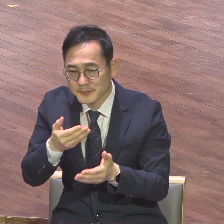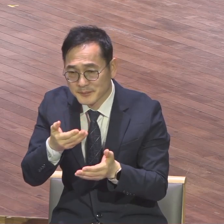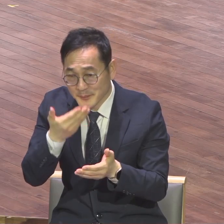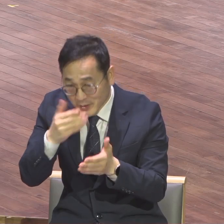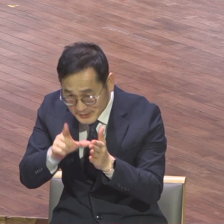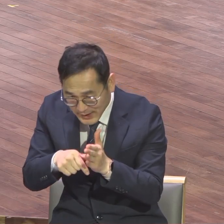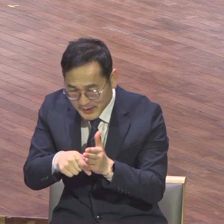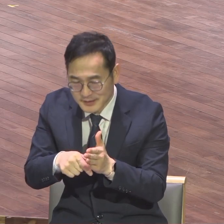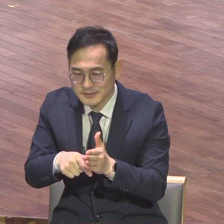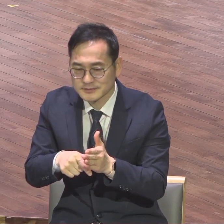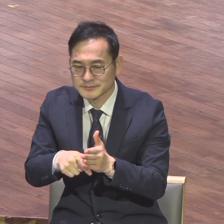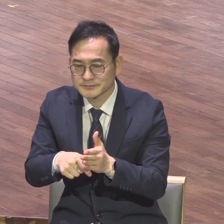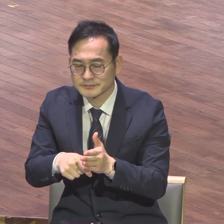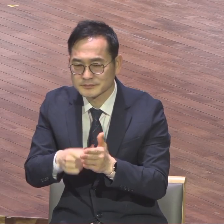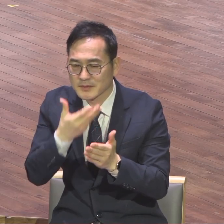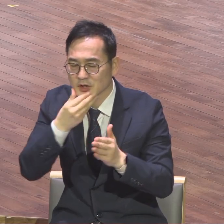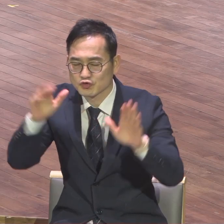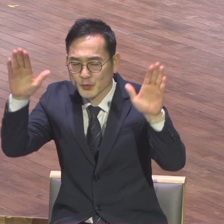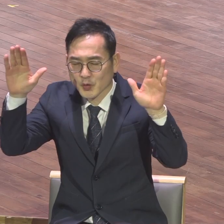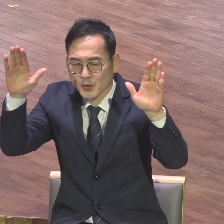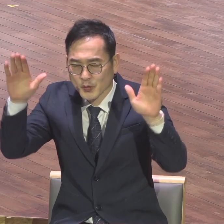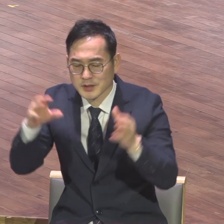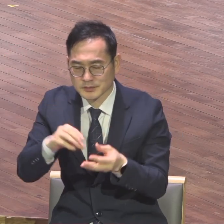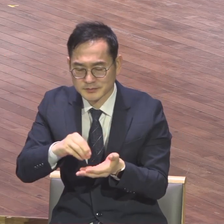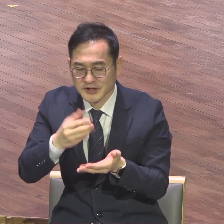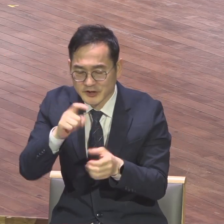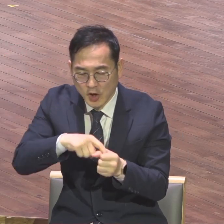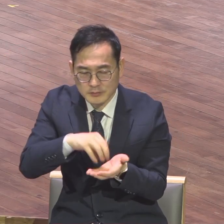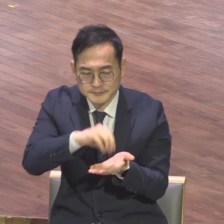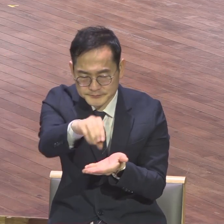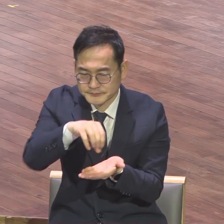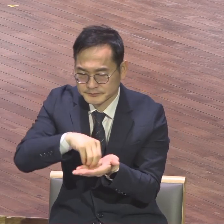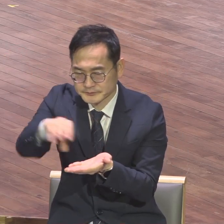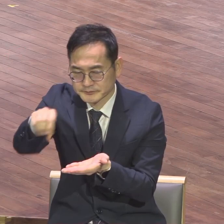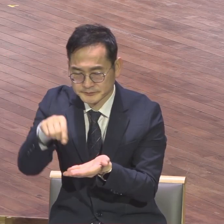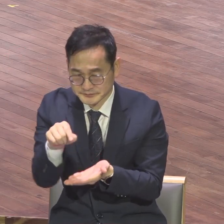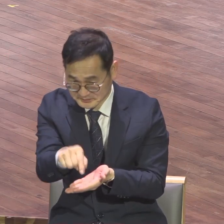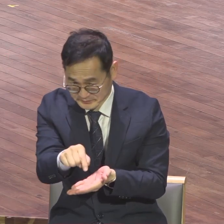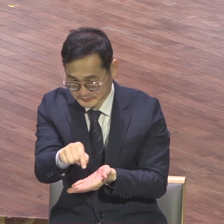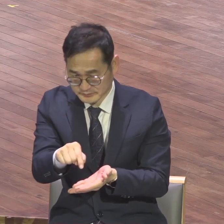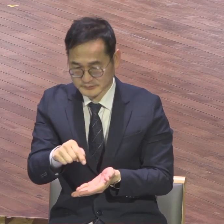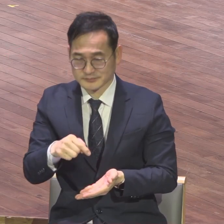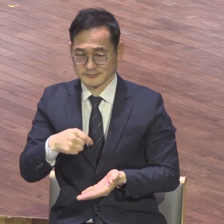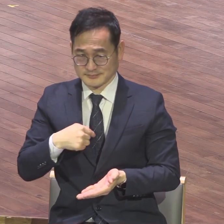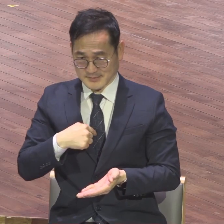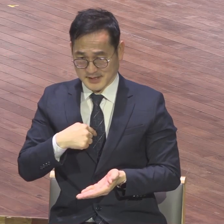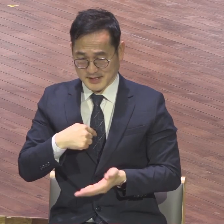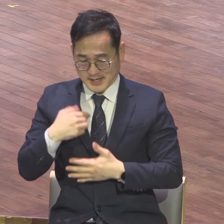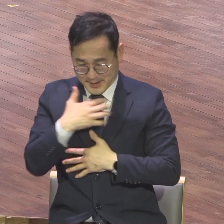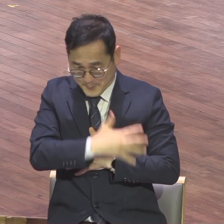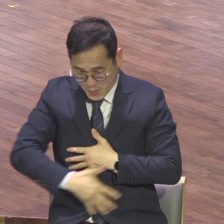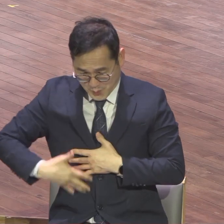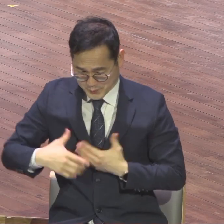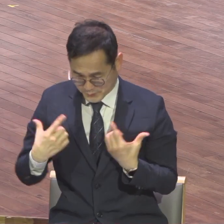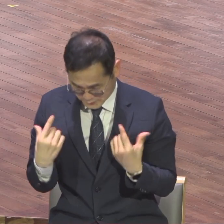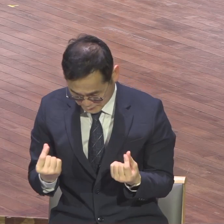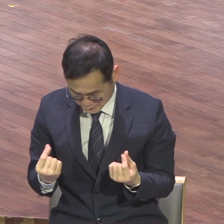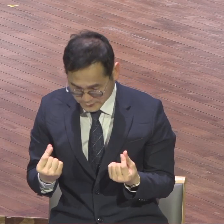축복하시고 떼어 제자들에게 주시며 이르시되 받으라 이것은 내 몸이라